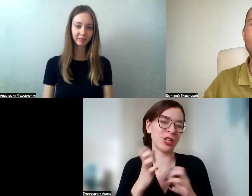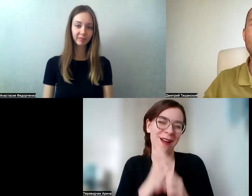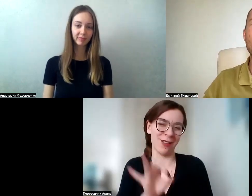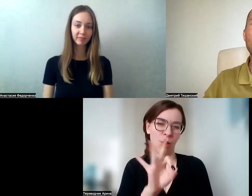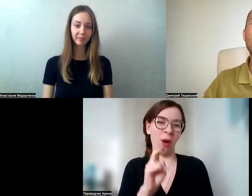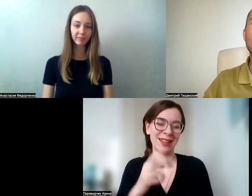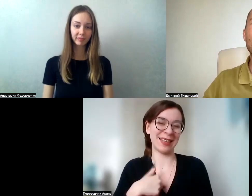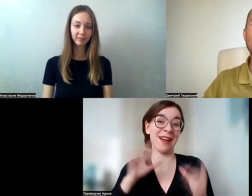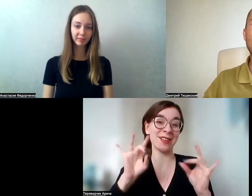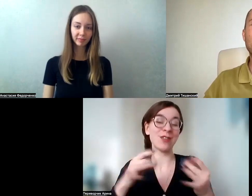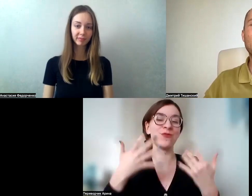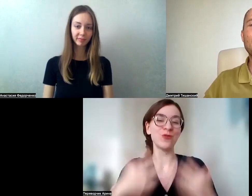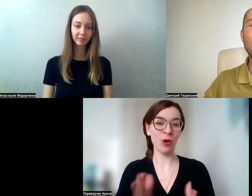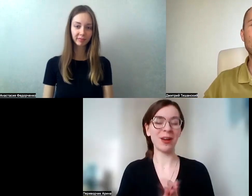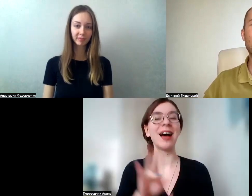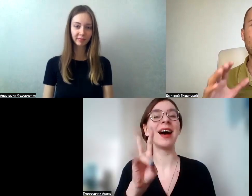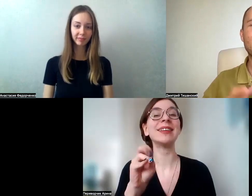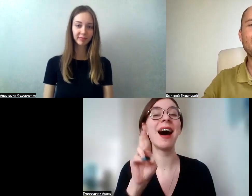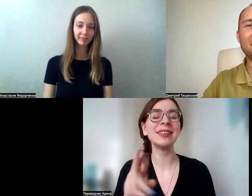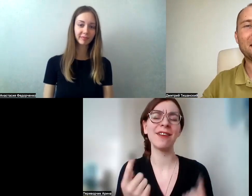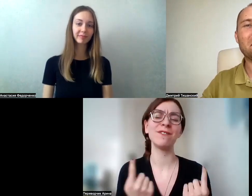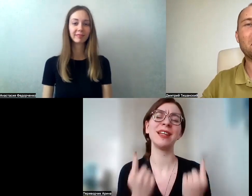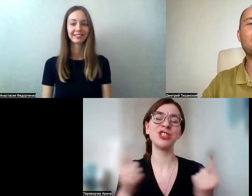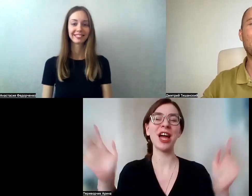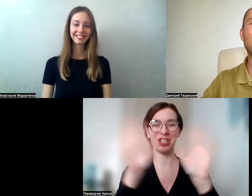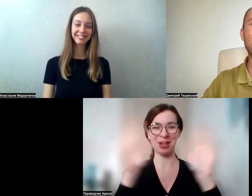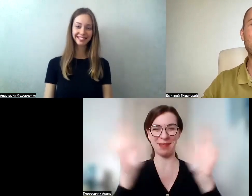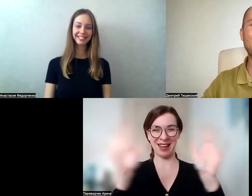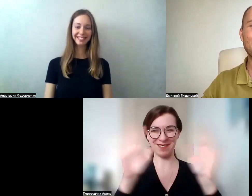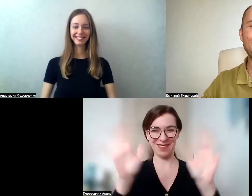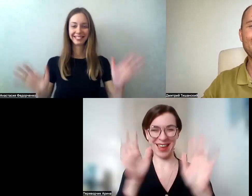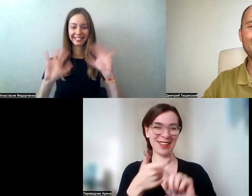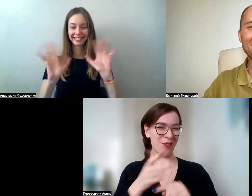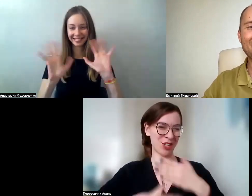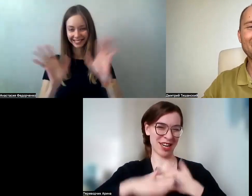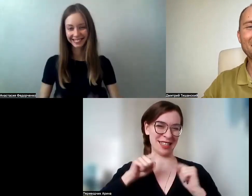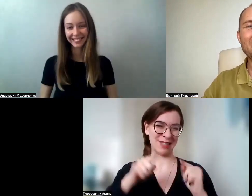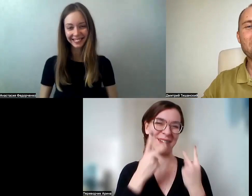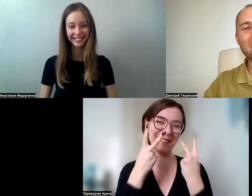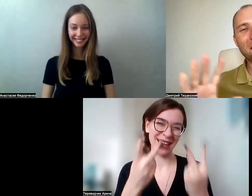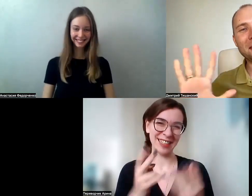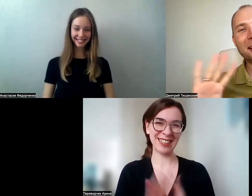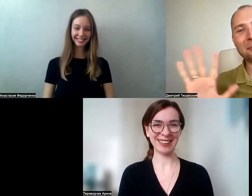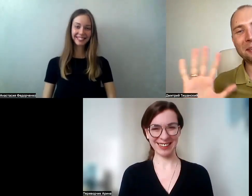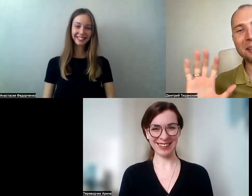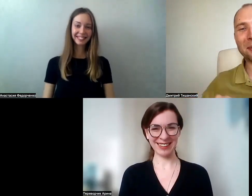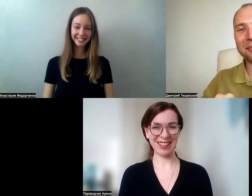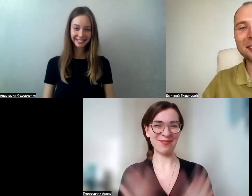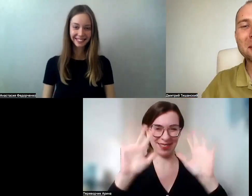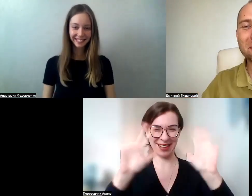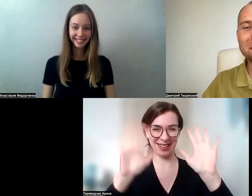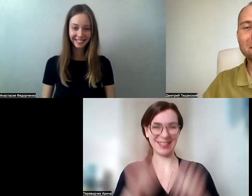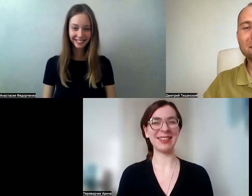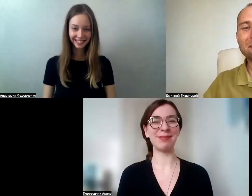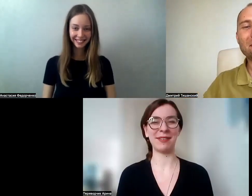Анастасию Федорченко. Настя, величайшая, привет. Мы очень рады тебя здесь видеть. Привет, привет,